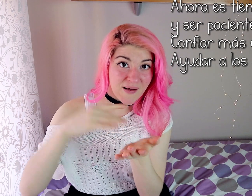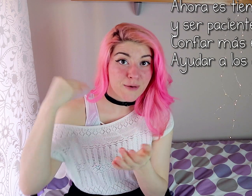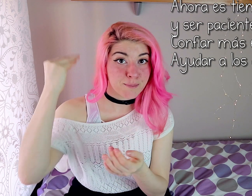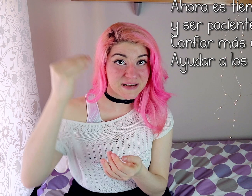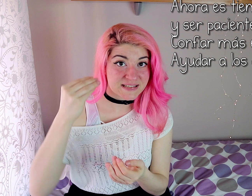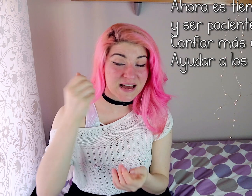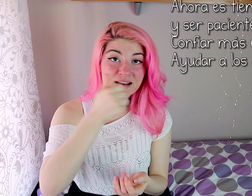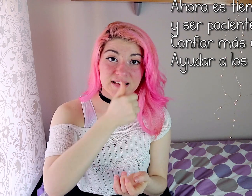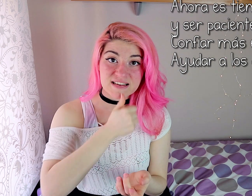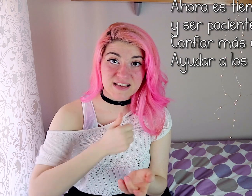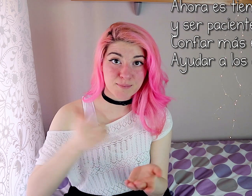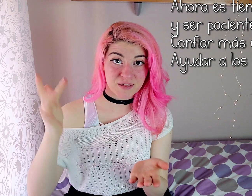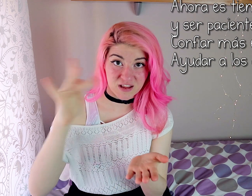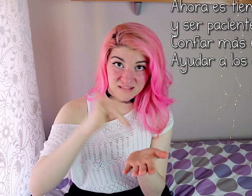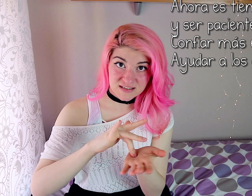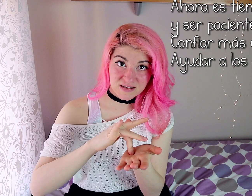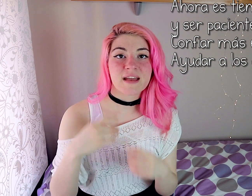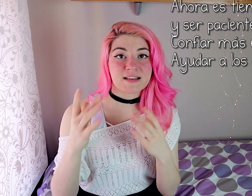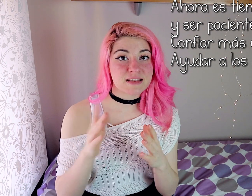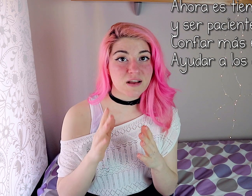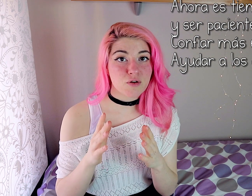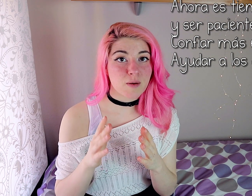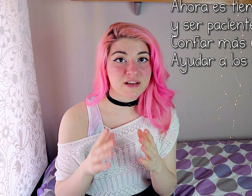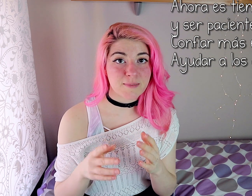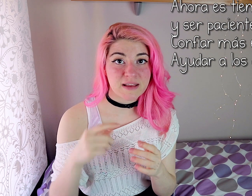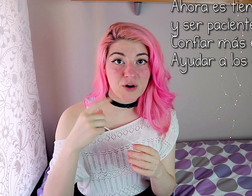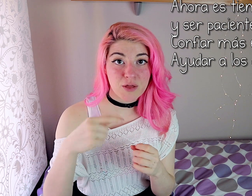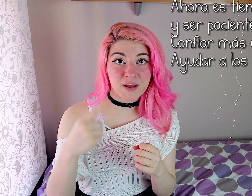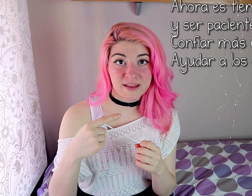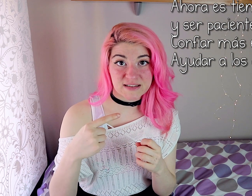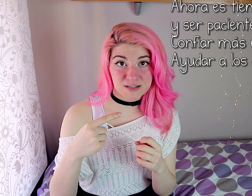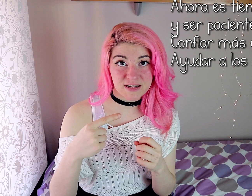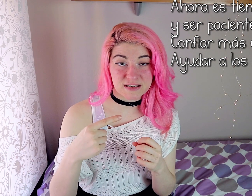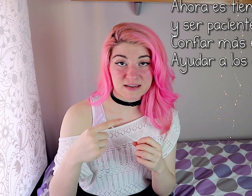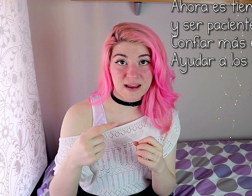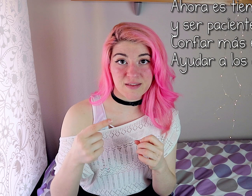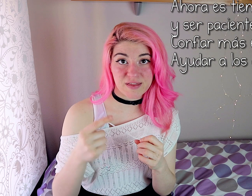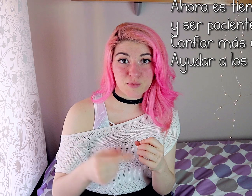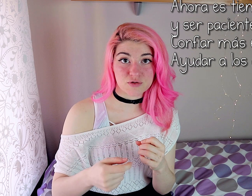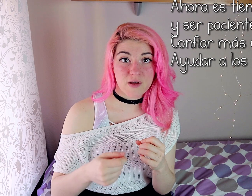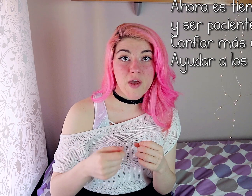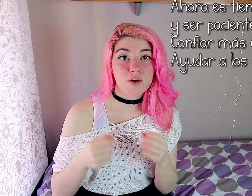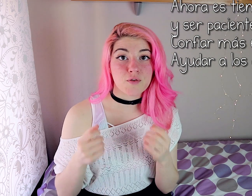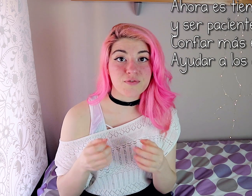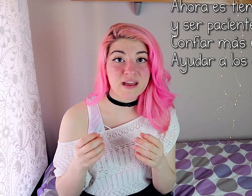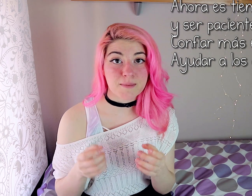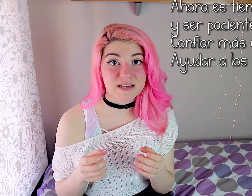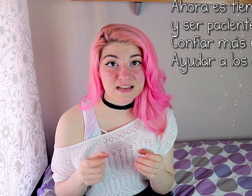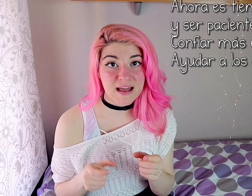pensar y ser pacientes. Y este signo lo vamos a repetir ahora durante estas frases. Que decimos... Confiar más en la